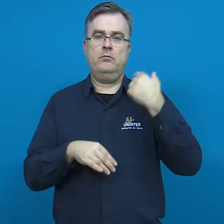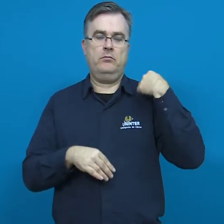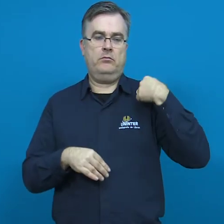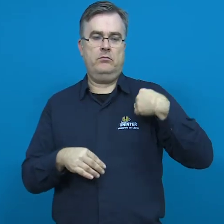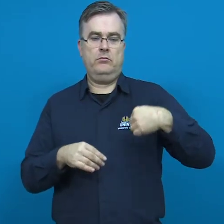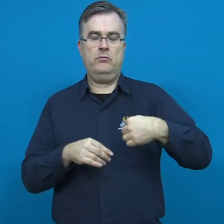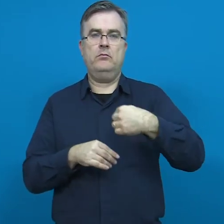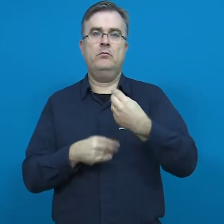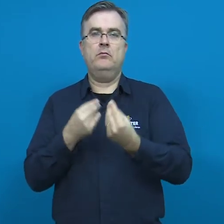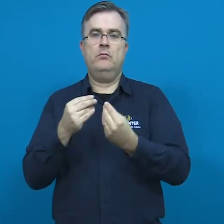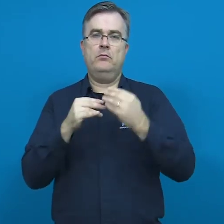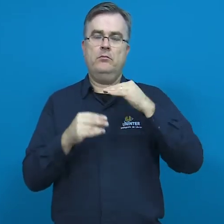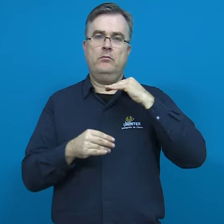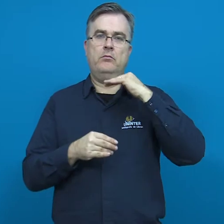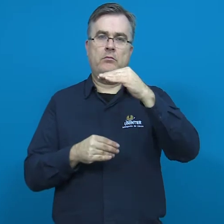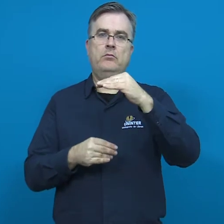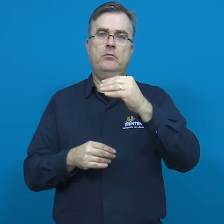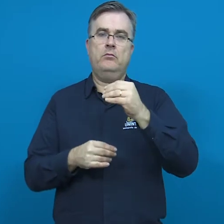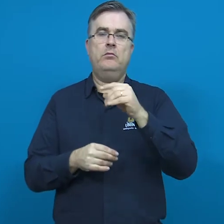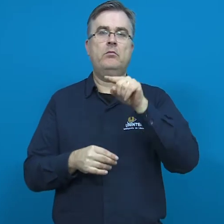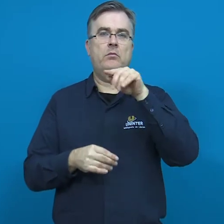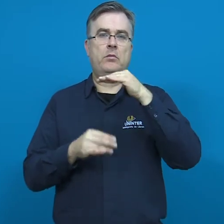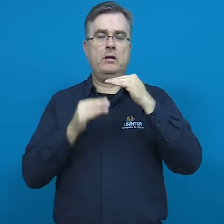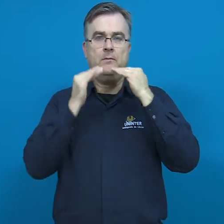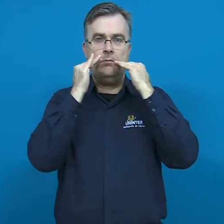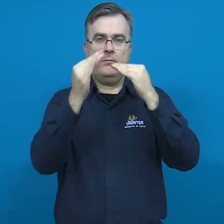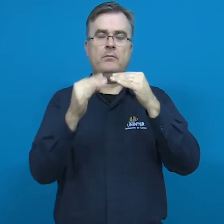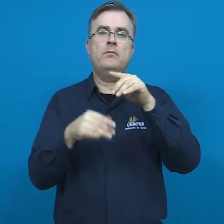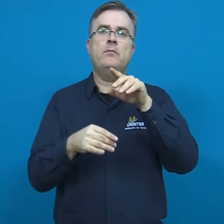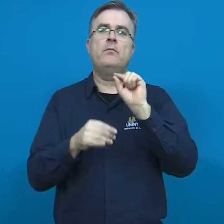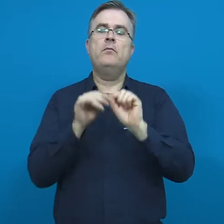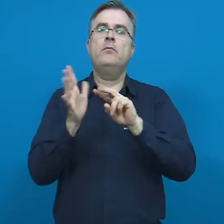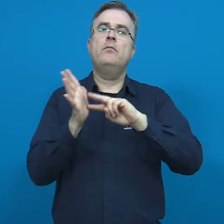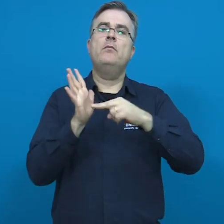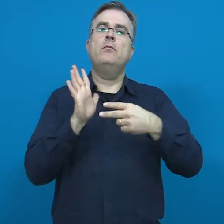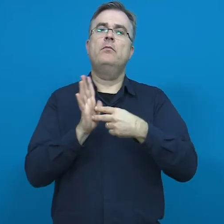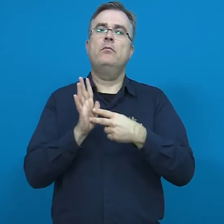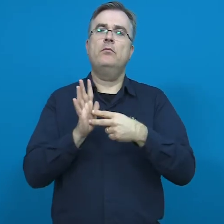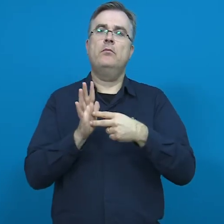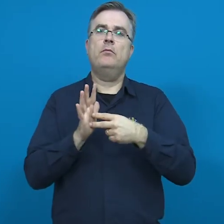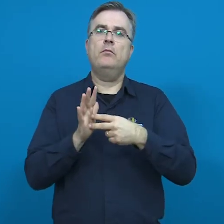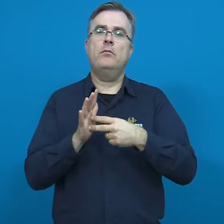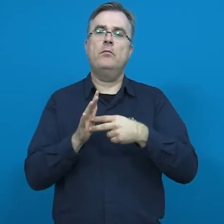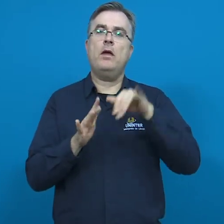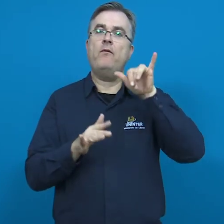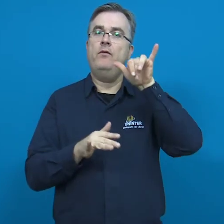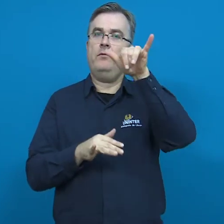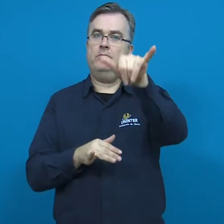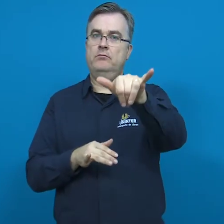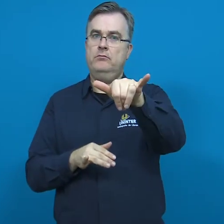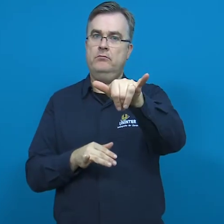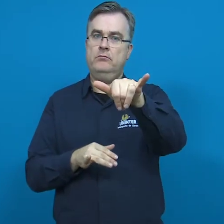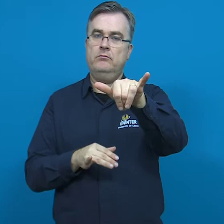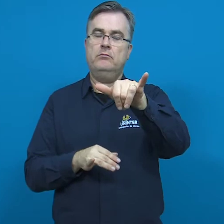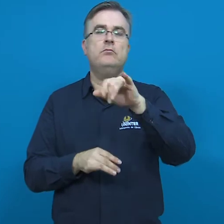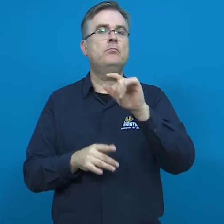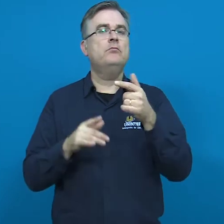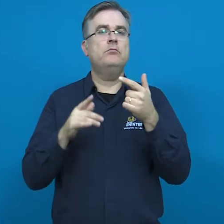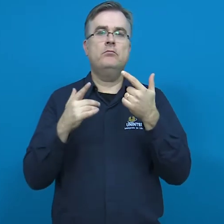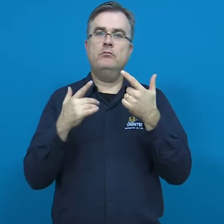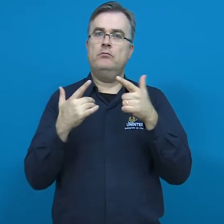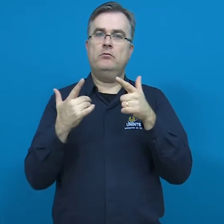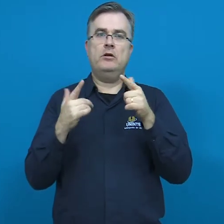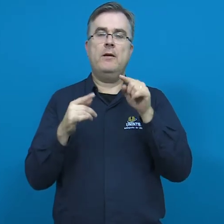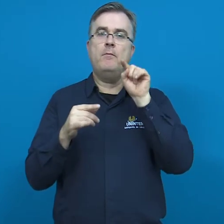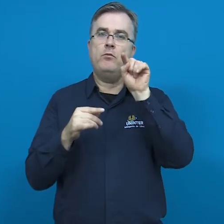saindo do teu ombro horizontalmente para frente, ele vai significar avião, mas ele